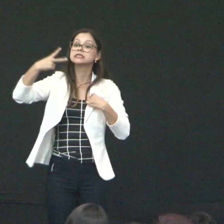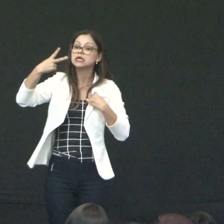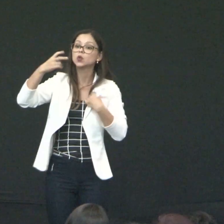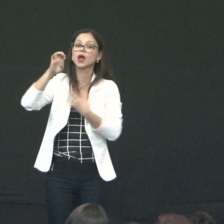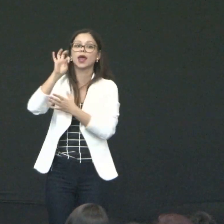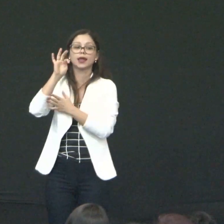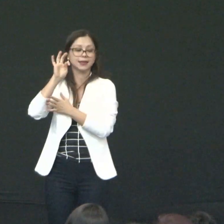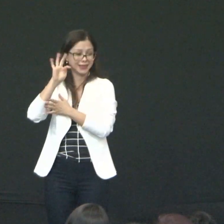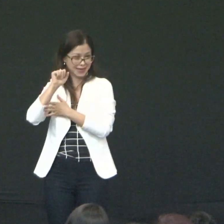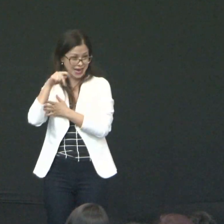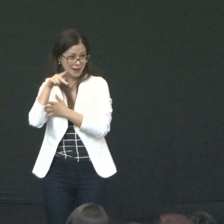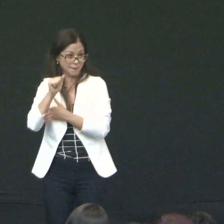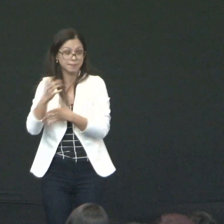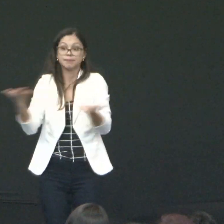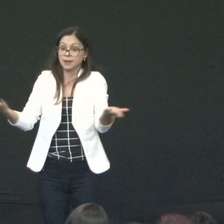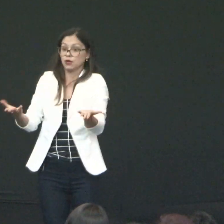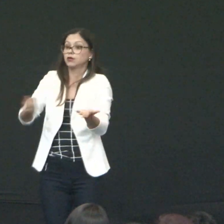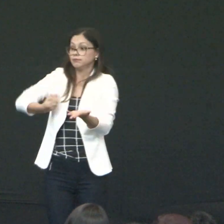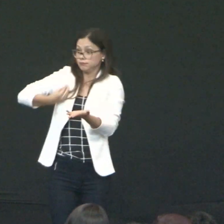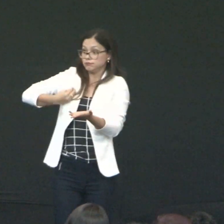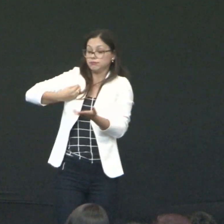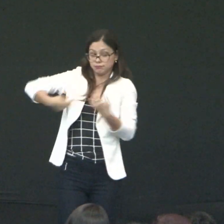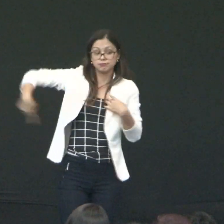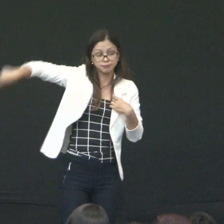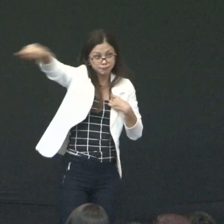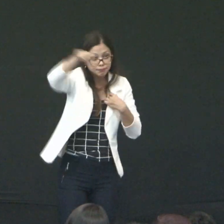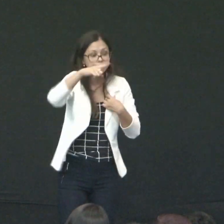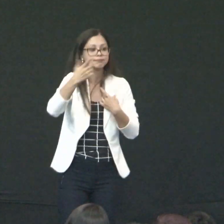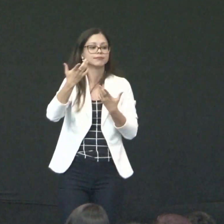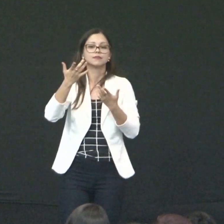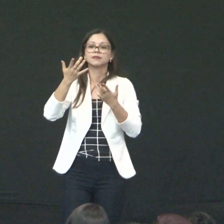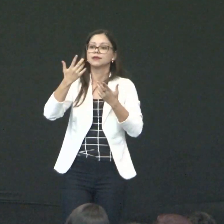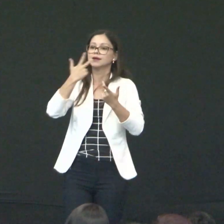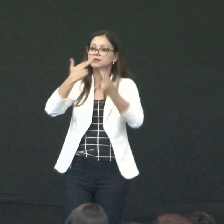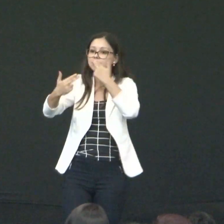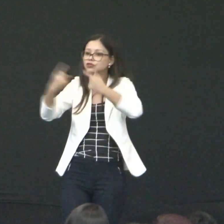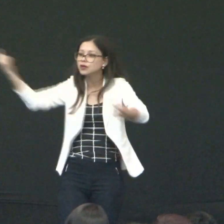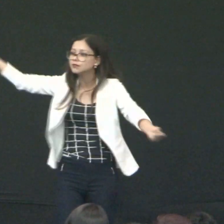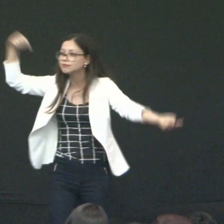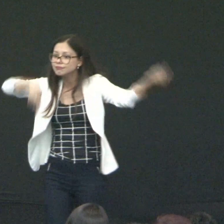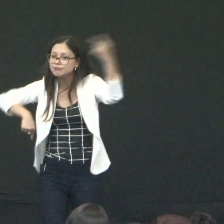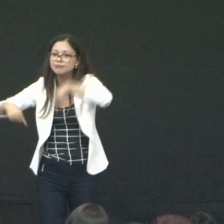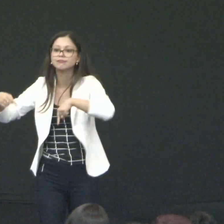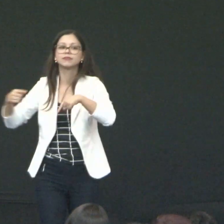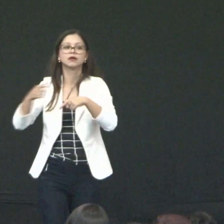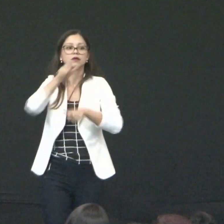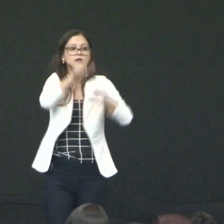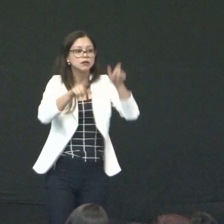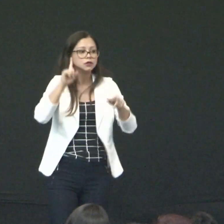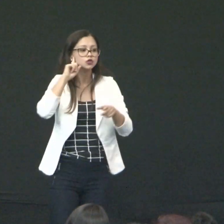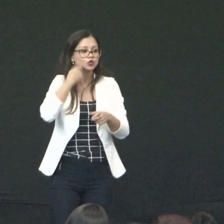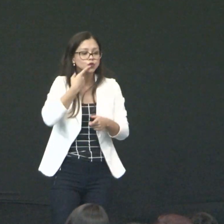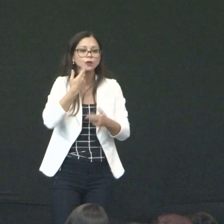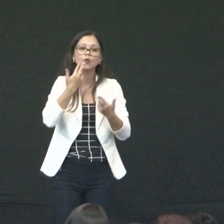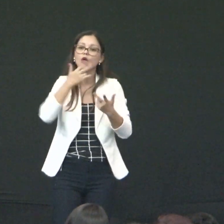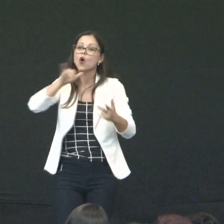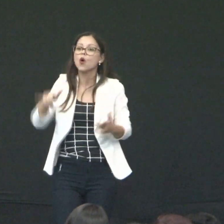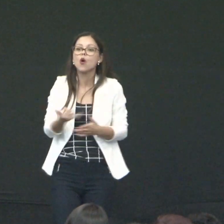também. E a segunda etapa, que seria a de inserir